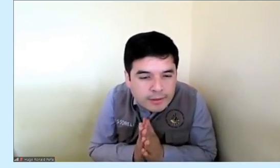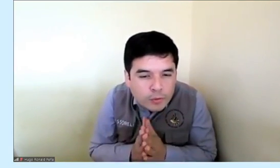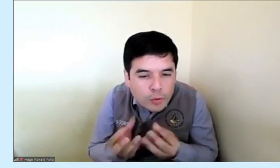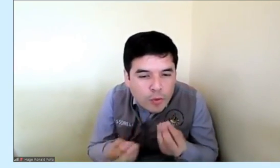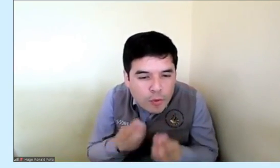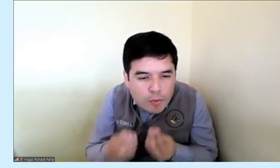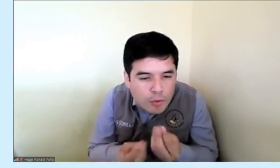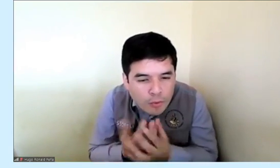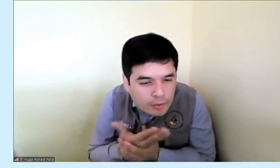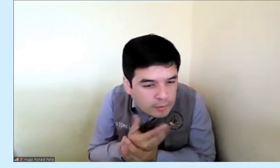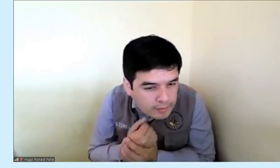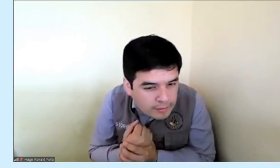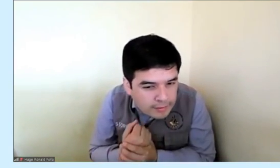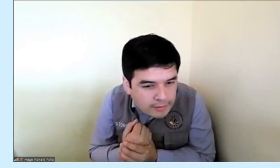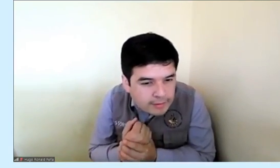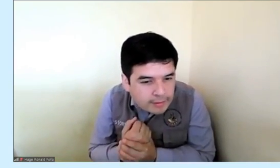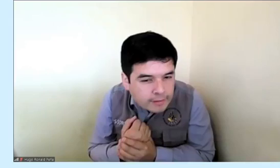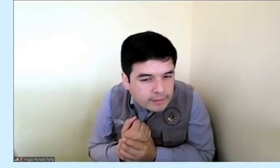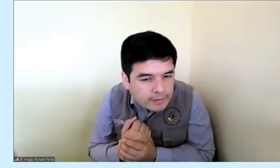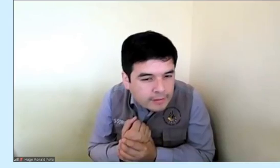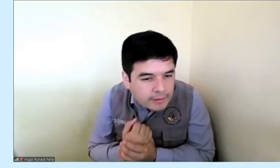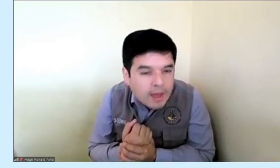A ver, respóndanme, niños. ¿Cómo era?